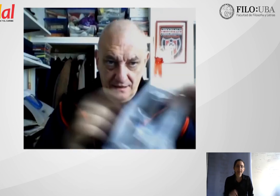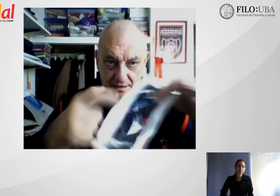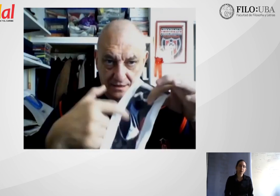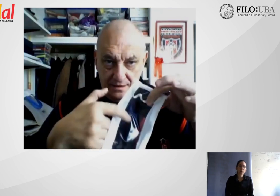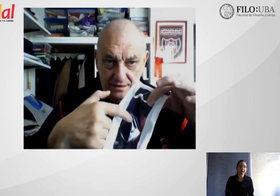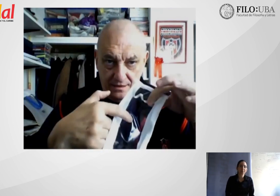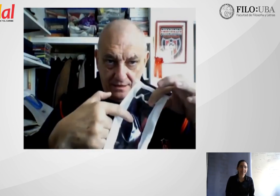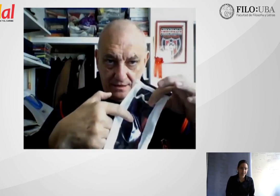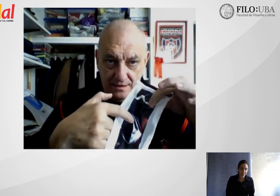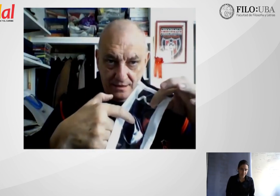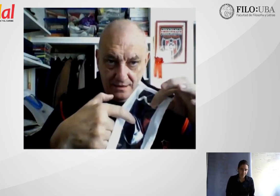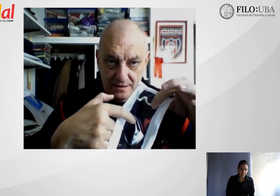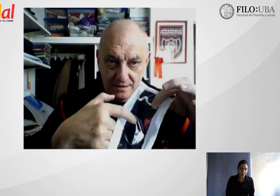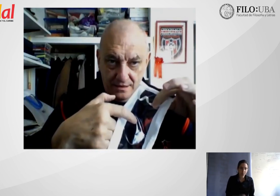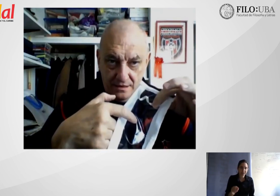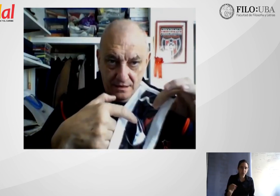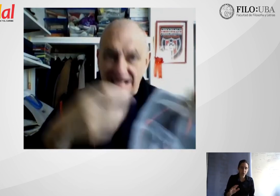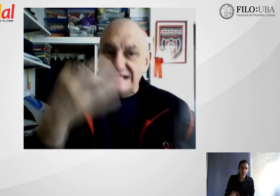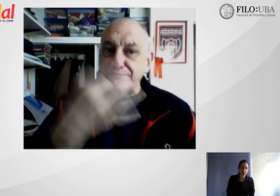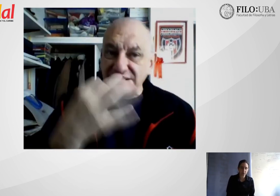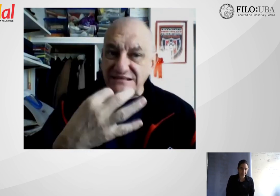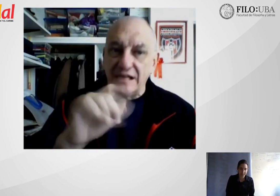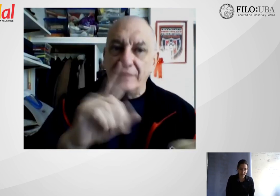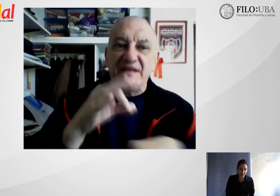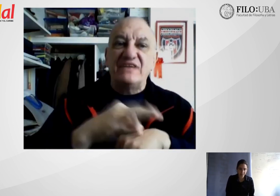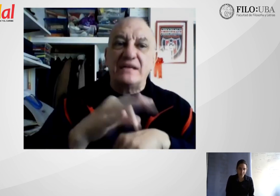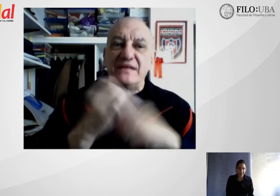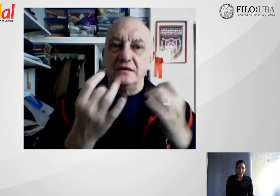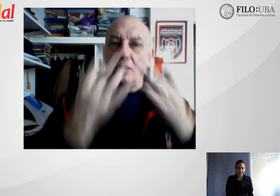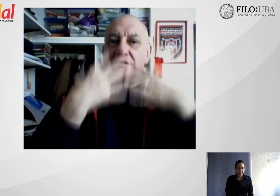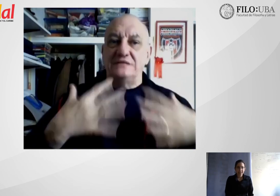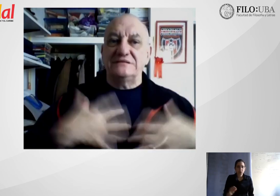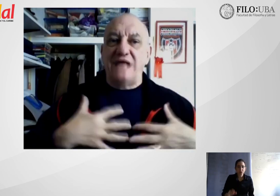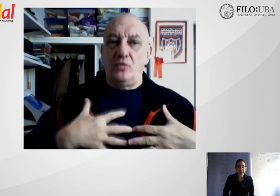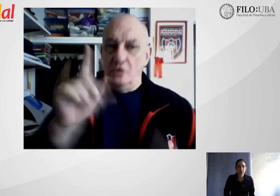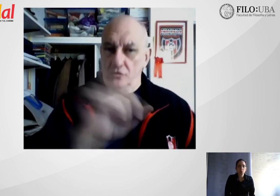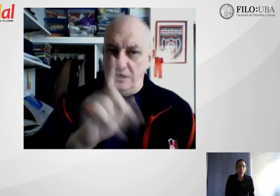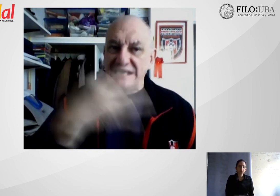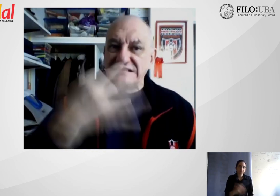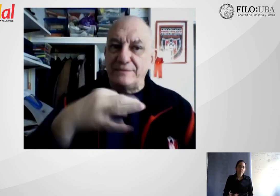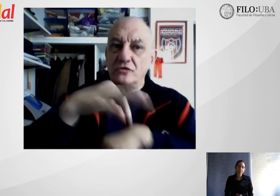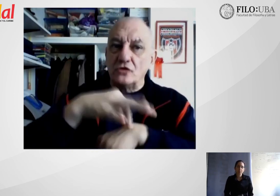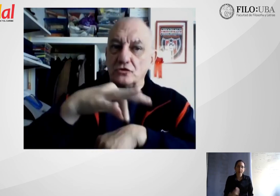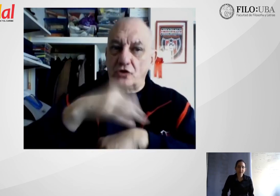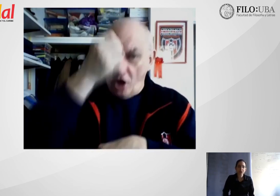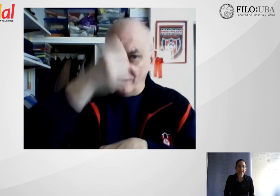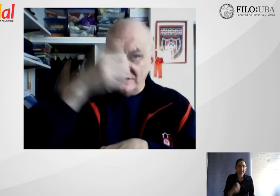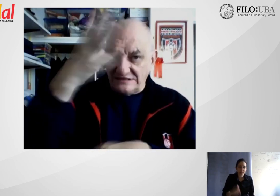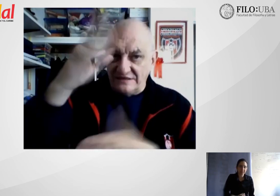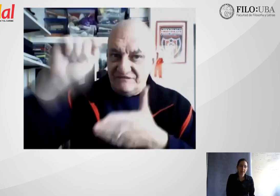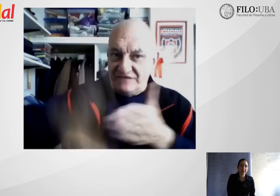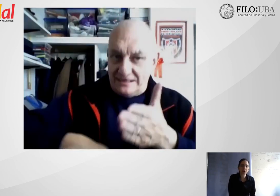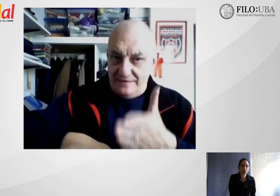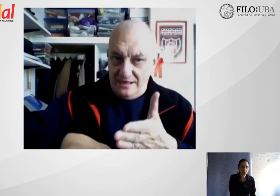que está aprobado por el ANMAT, porque es como de un plástico especial. Es un barbijo que